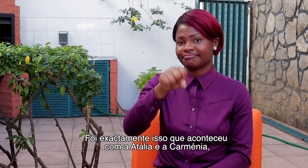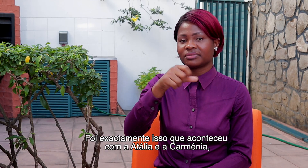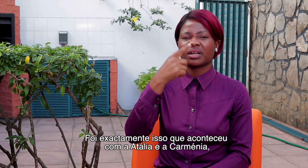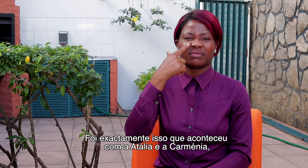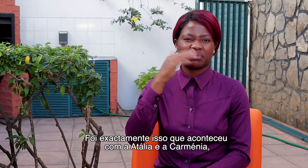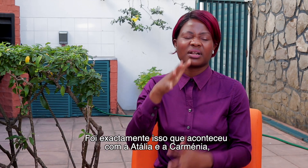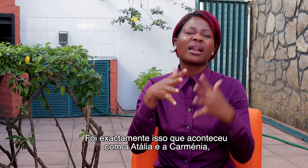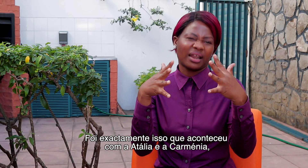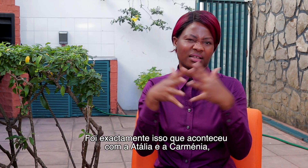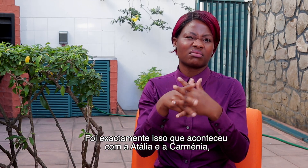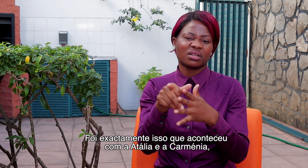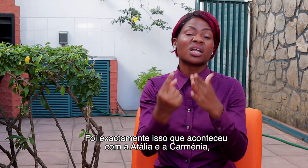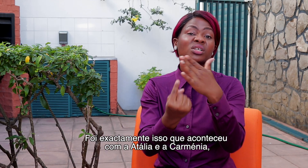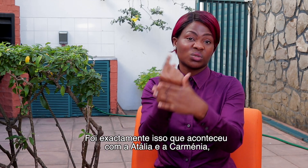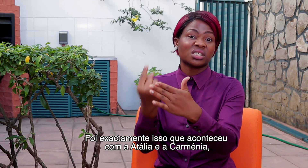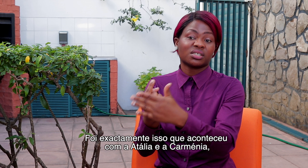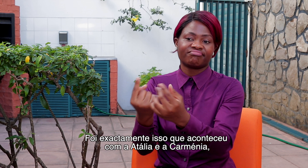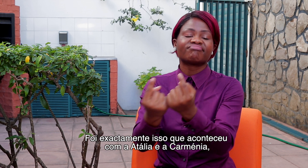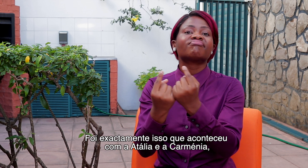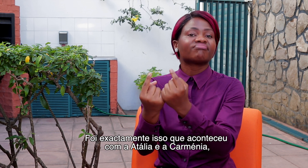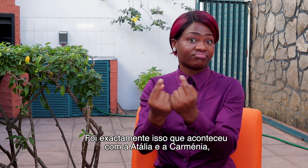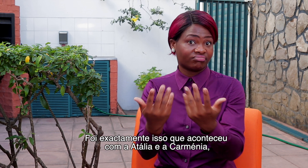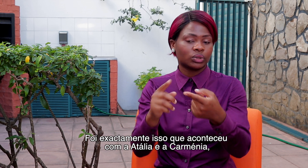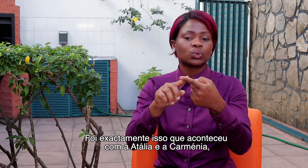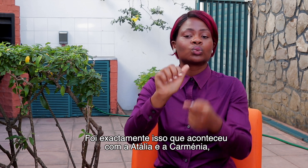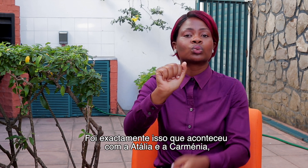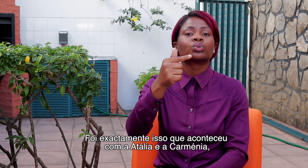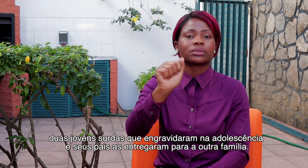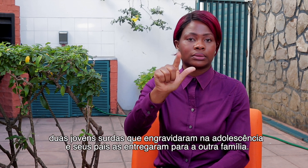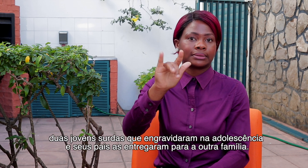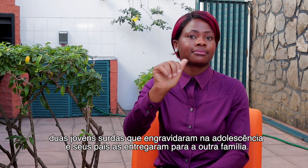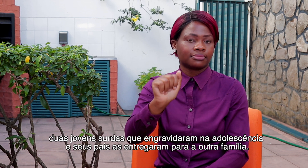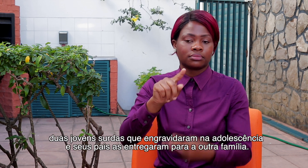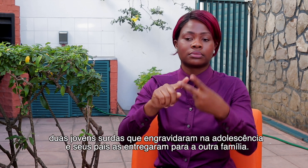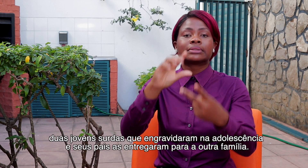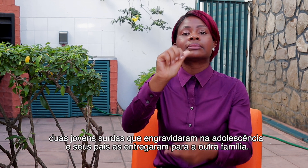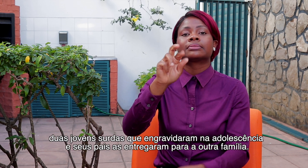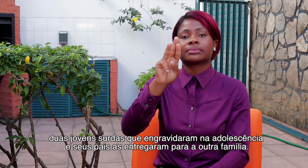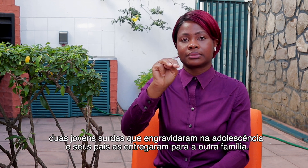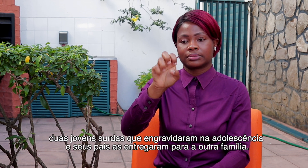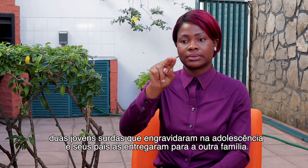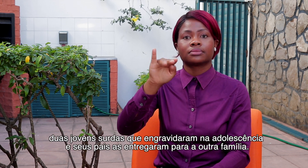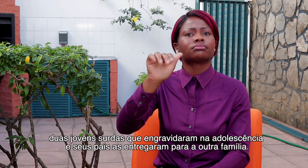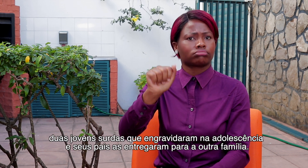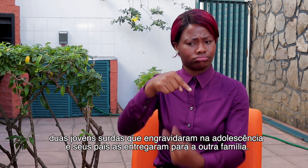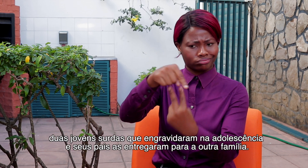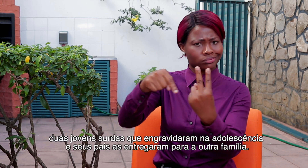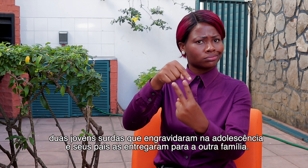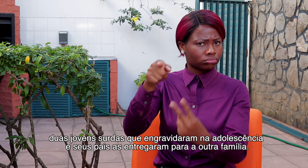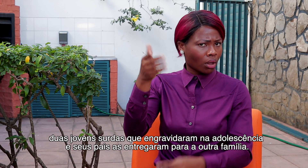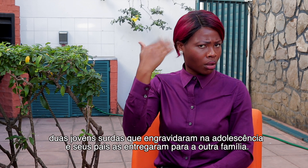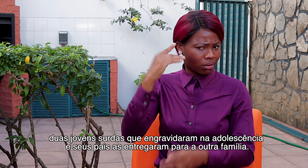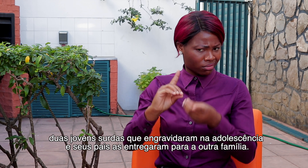família? Foi exatamente isso que aconteceu com a Atália e a Carménia, duas jovens surdas que engravidaram